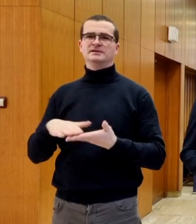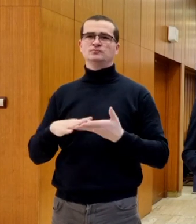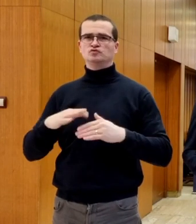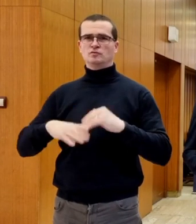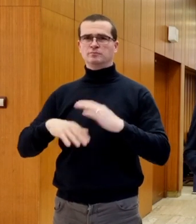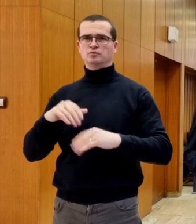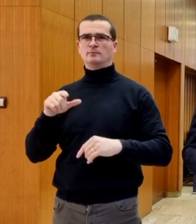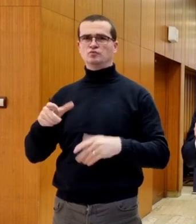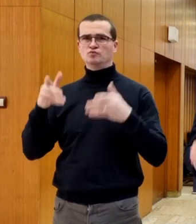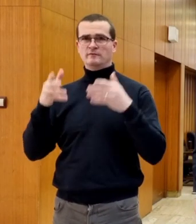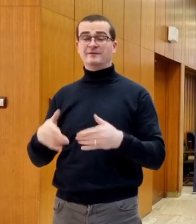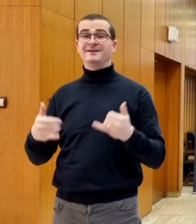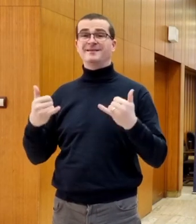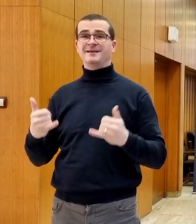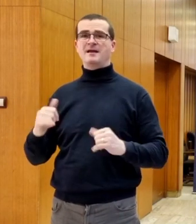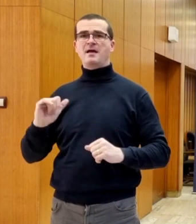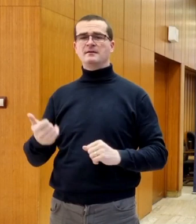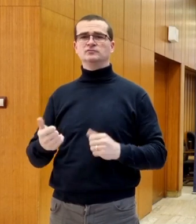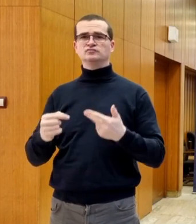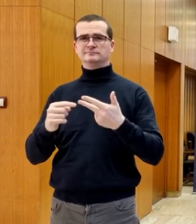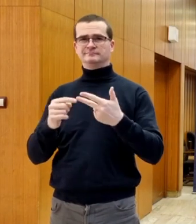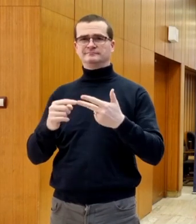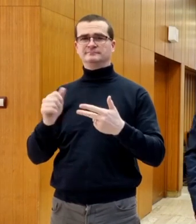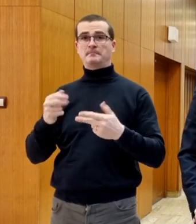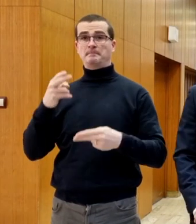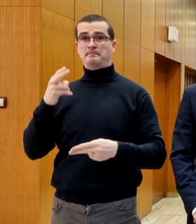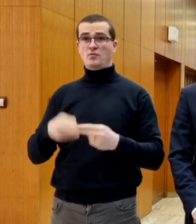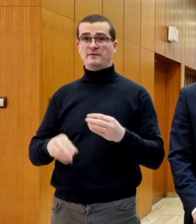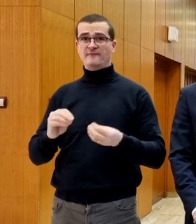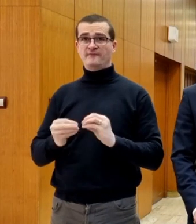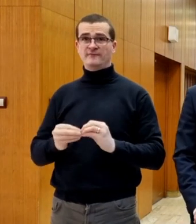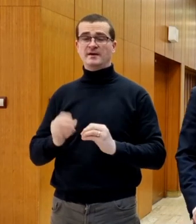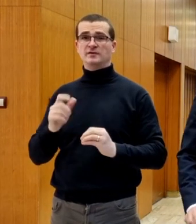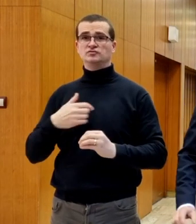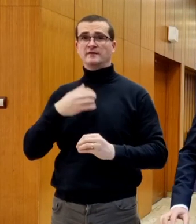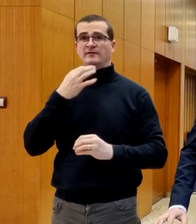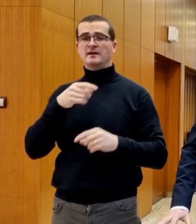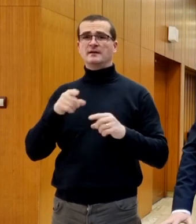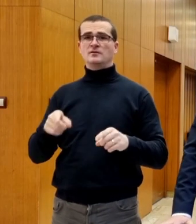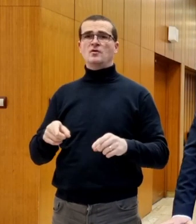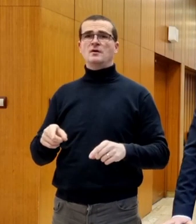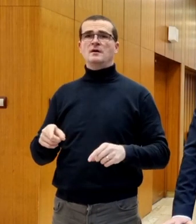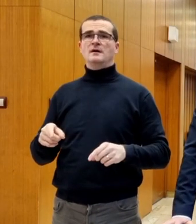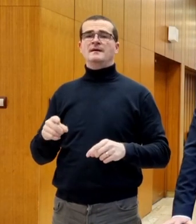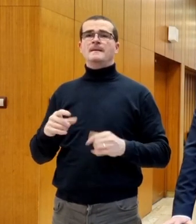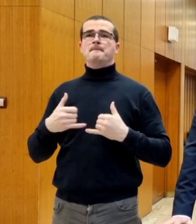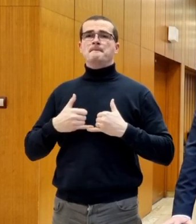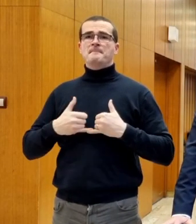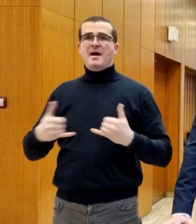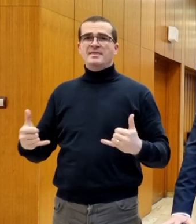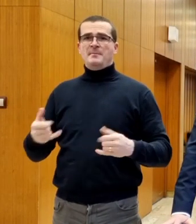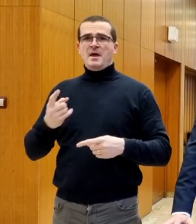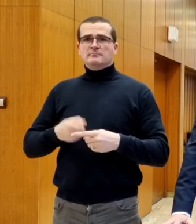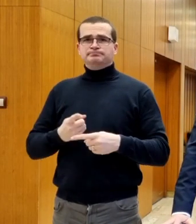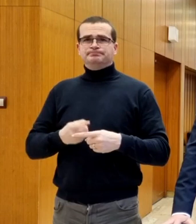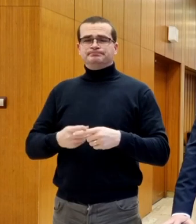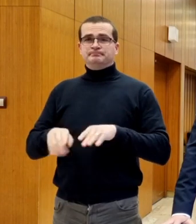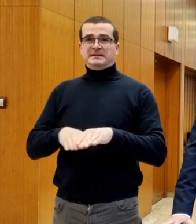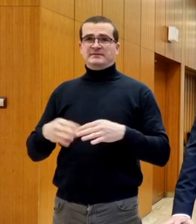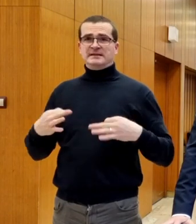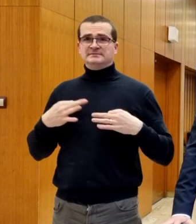budujeme túto dôveru. Dovolte mi, aby som ešte teda povedal poslednú vec, ktorej sa chcem vyjadriť, a to je pandémia. Pravidelne na